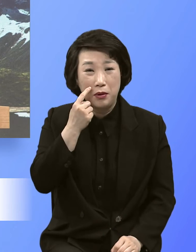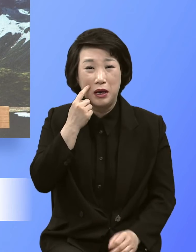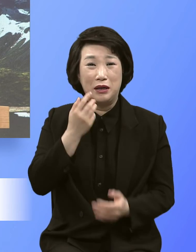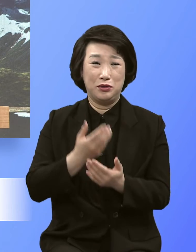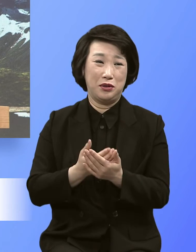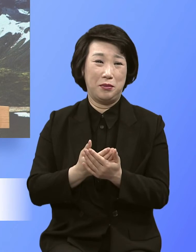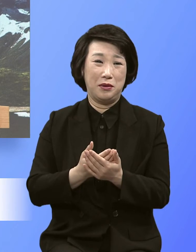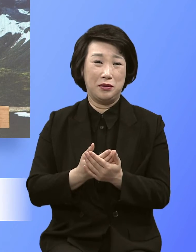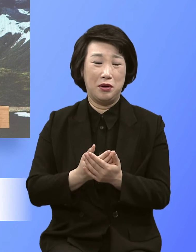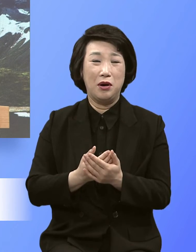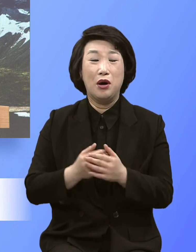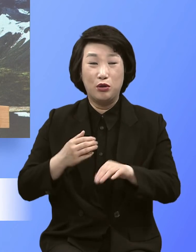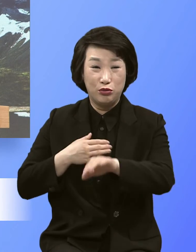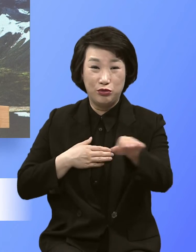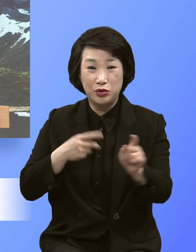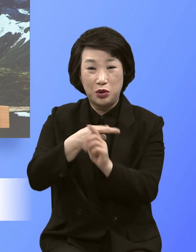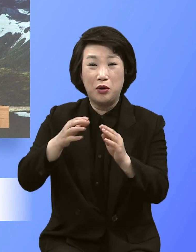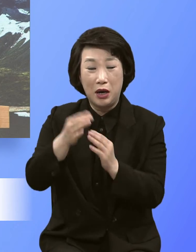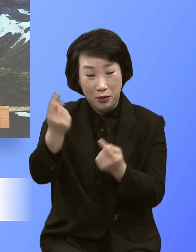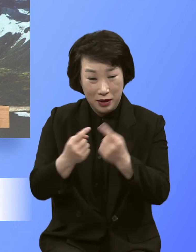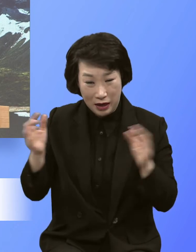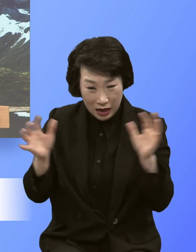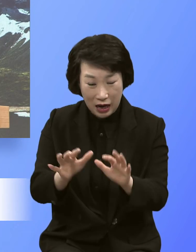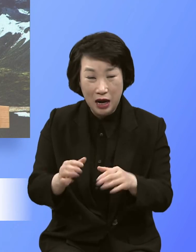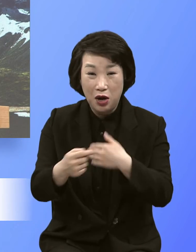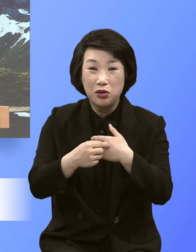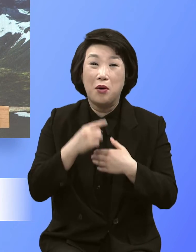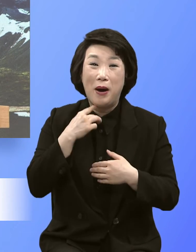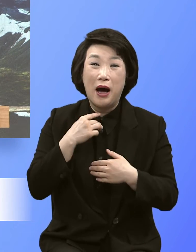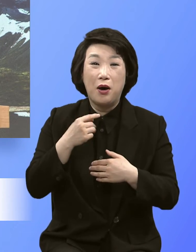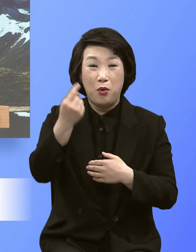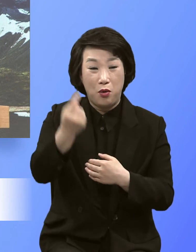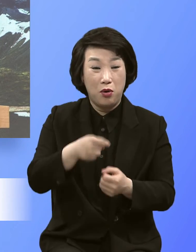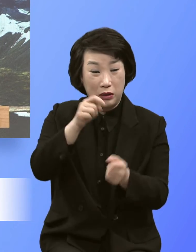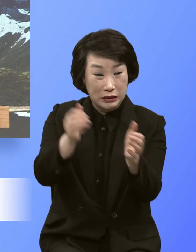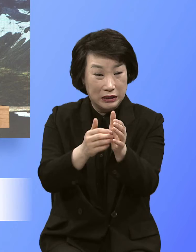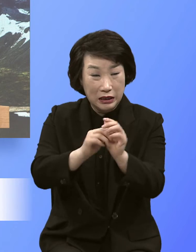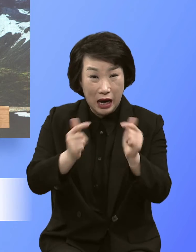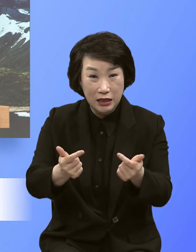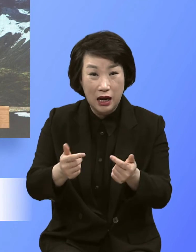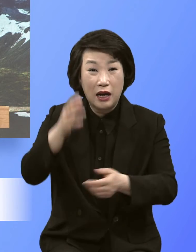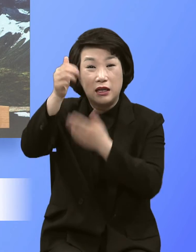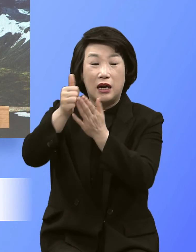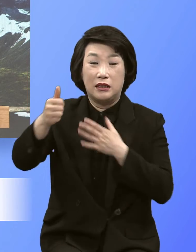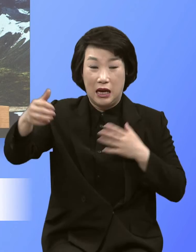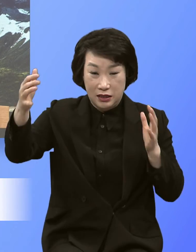하옵소서. 우리는 교회에 나와서 말로만 나오는 자가 아니라 질서가 계속